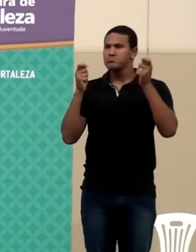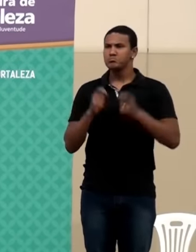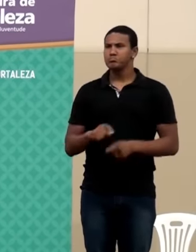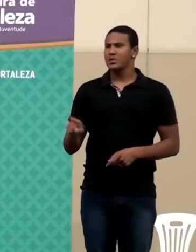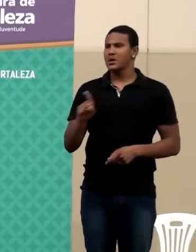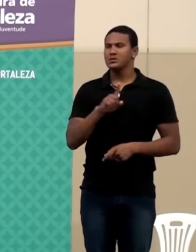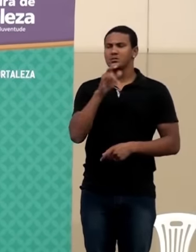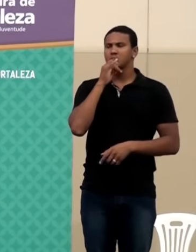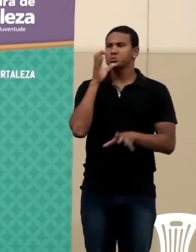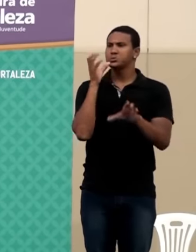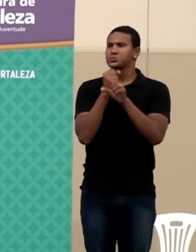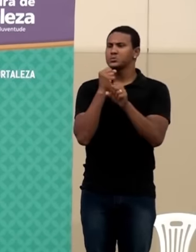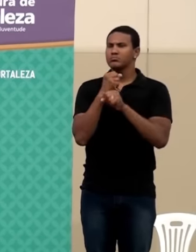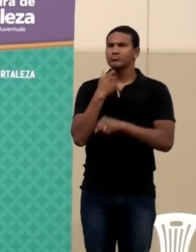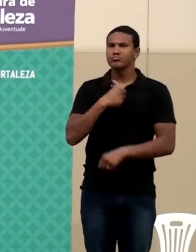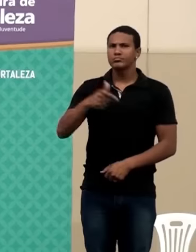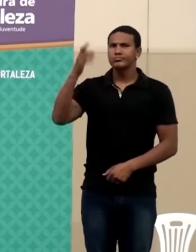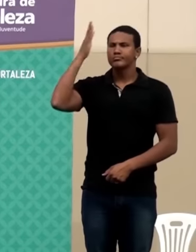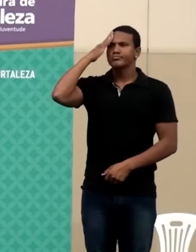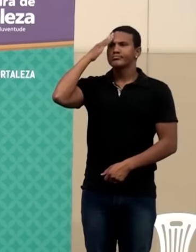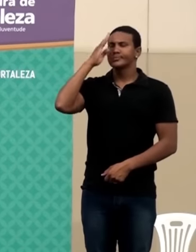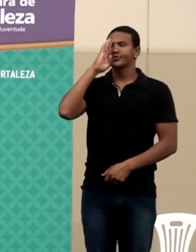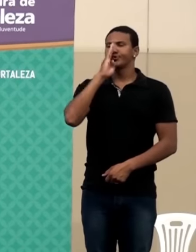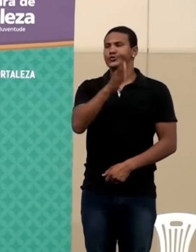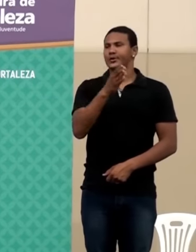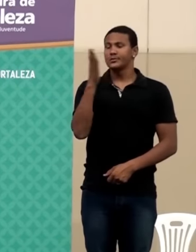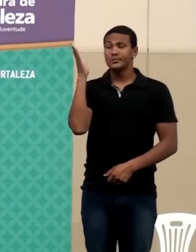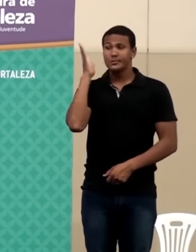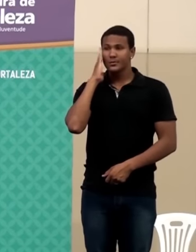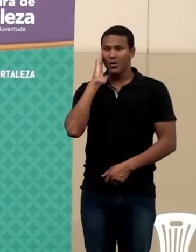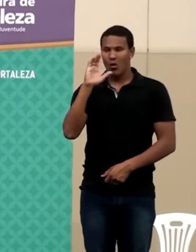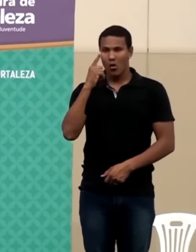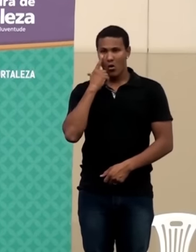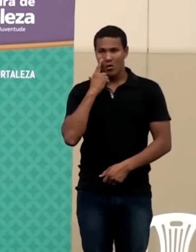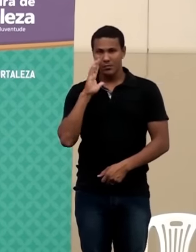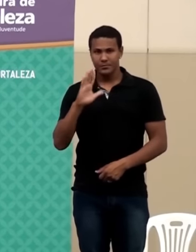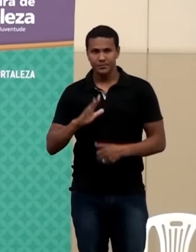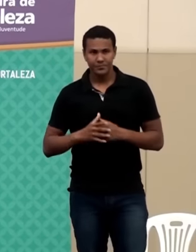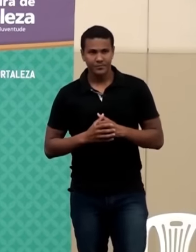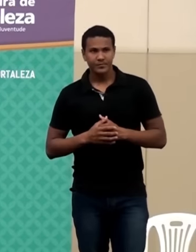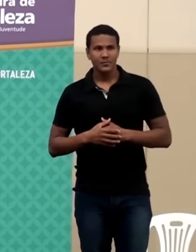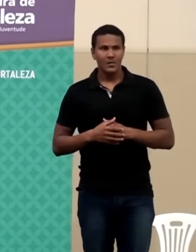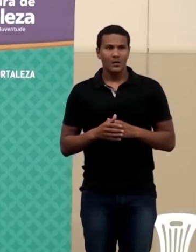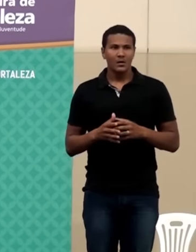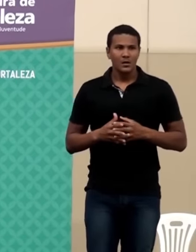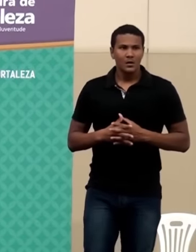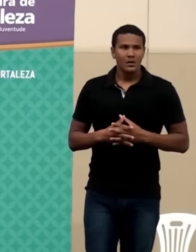quem é ácido forte, quem é ácido moderado e quem é ácido fraco, tá? Então vamos.